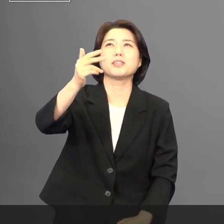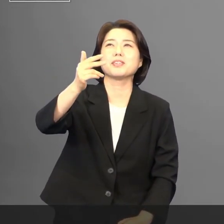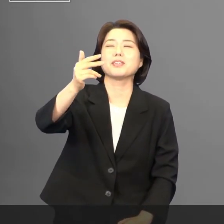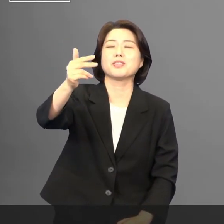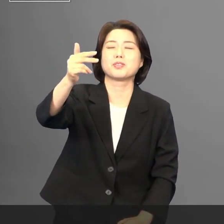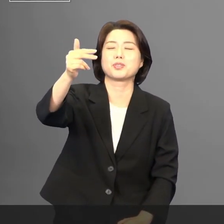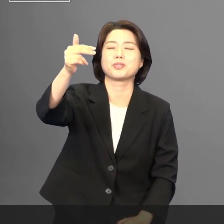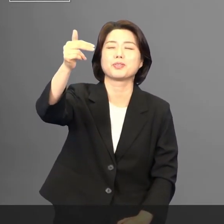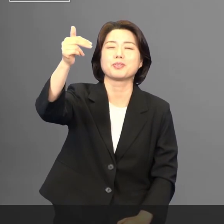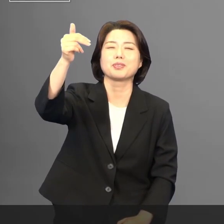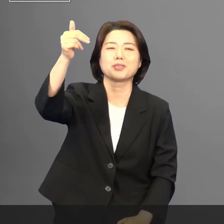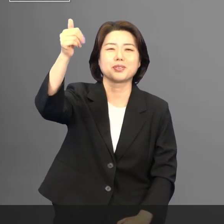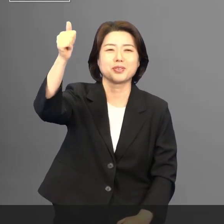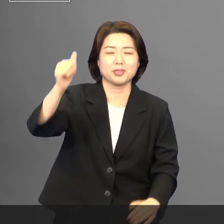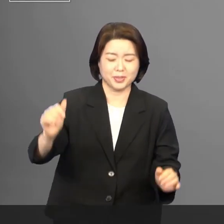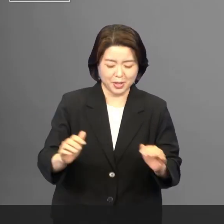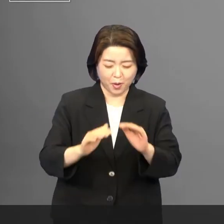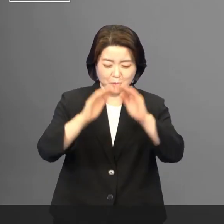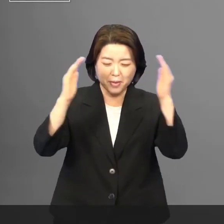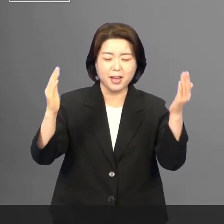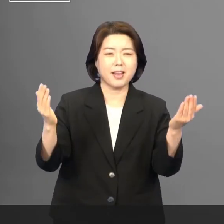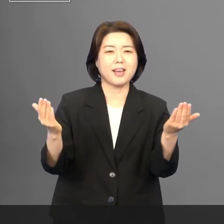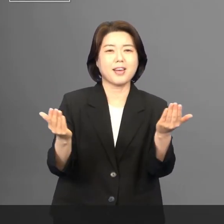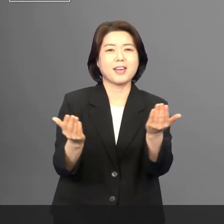그는 주